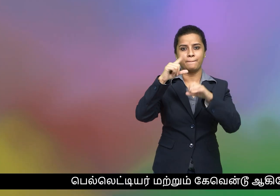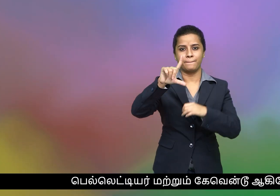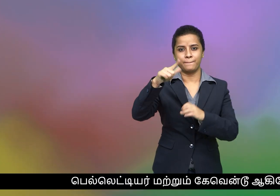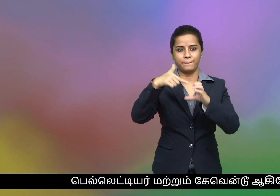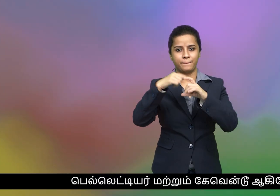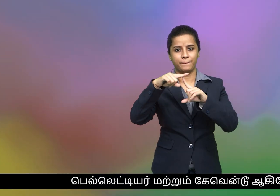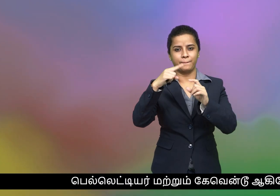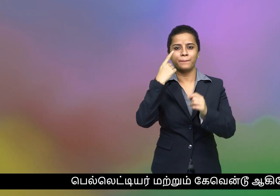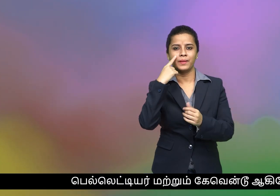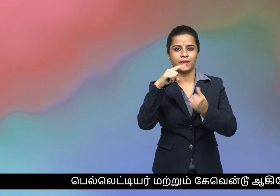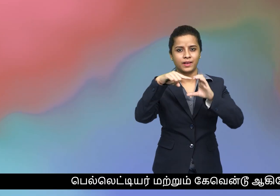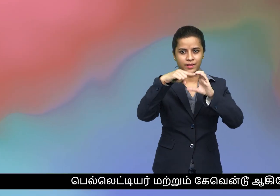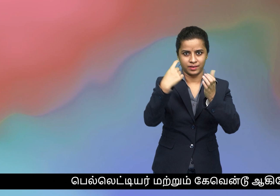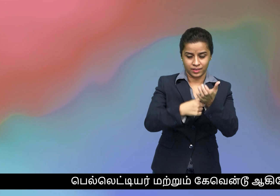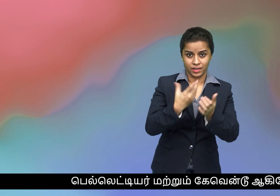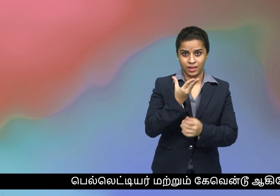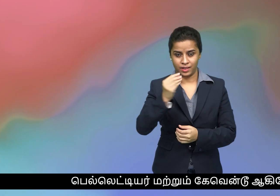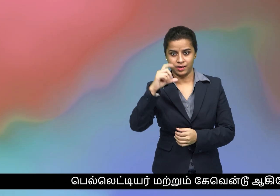பெல்லெட்டியர் மற்றும் கேவென்டு ஆகியோர்